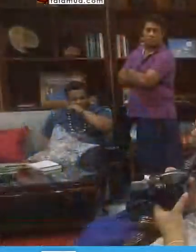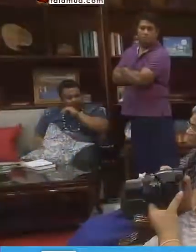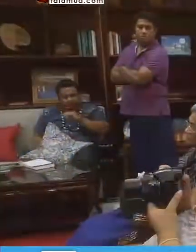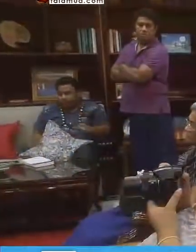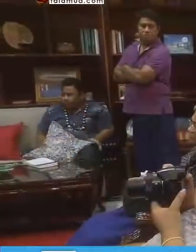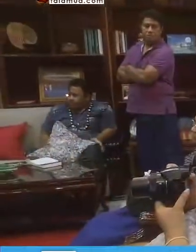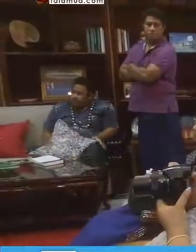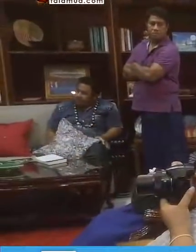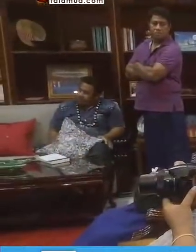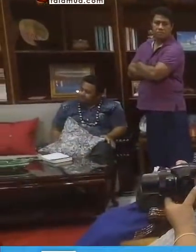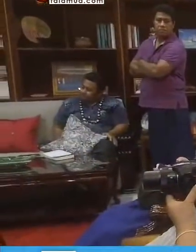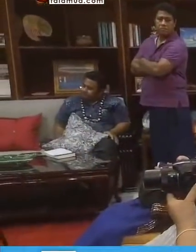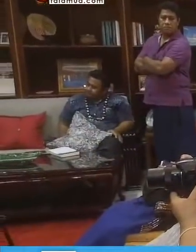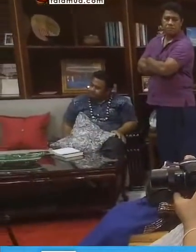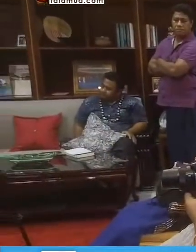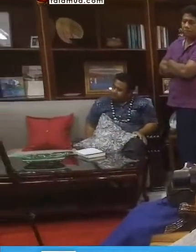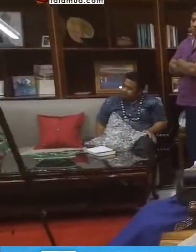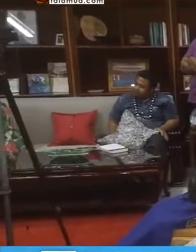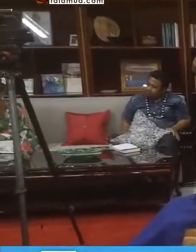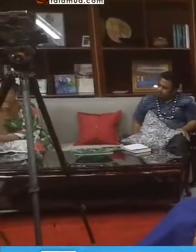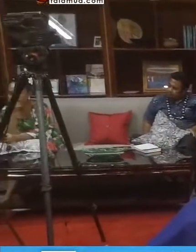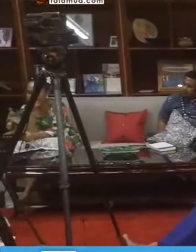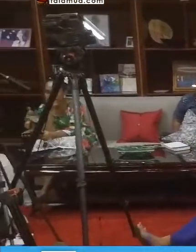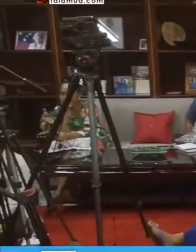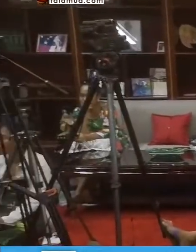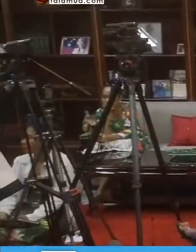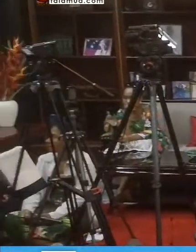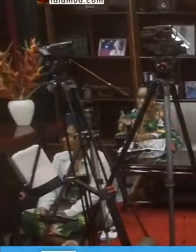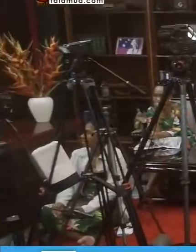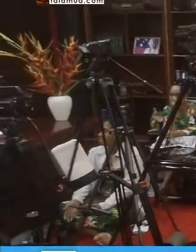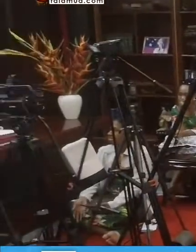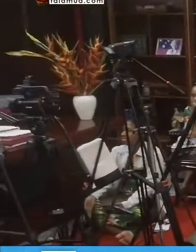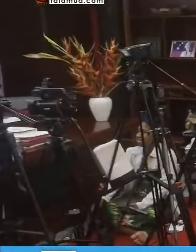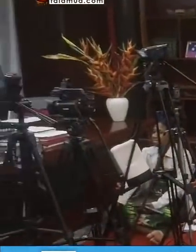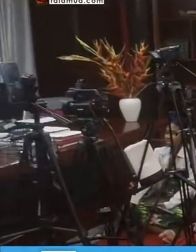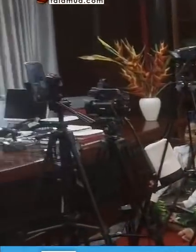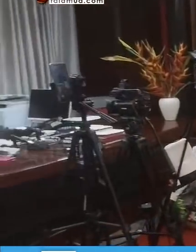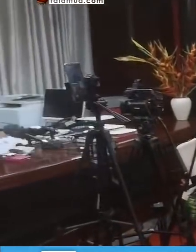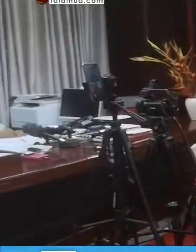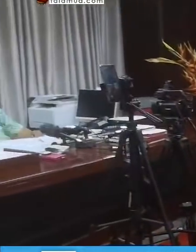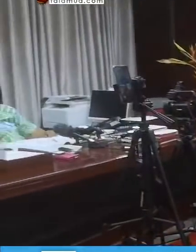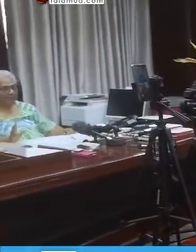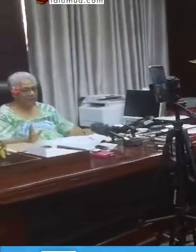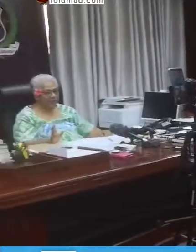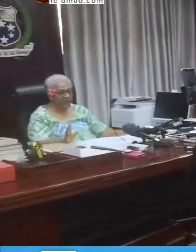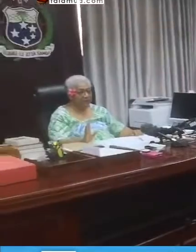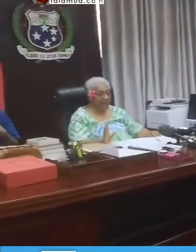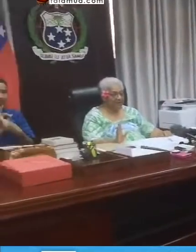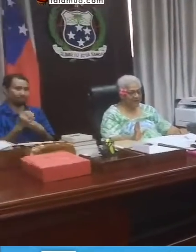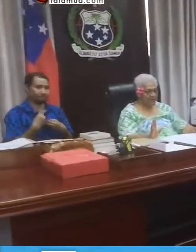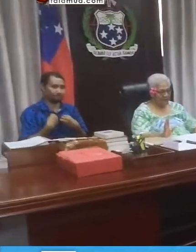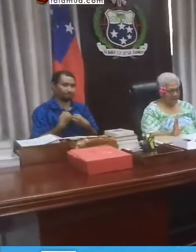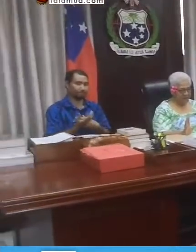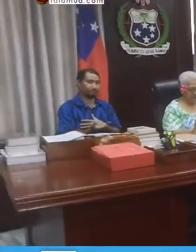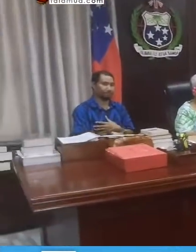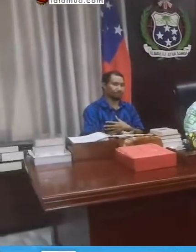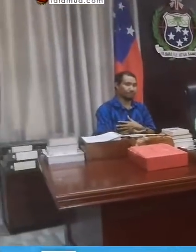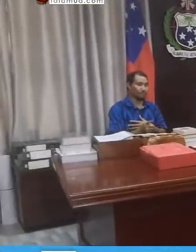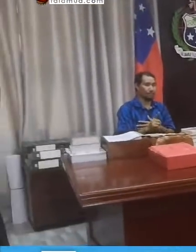le ba. E le alo ia. Mai o le mea lava lea, mo le mea o le tō